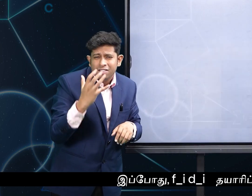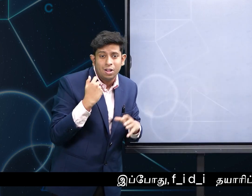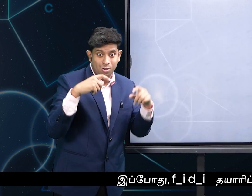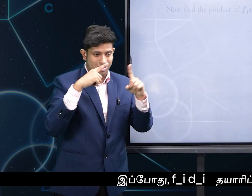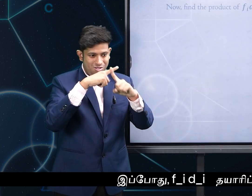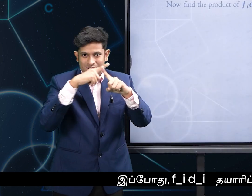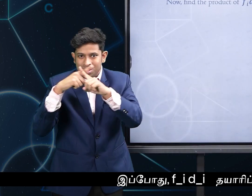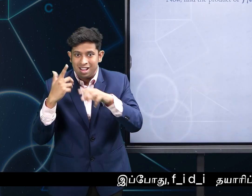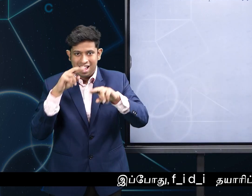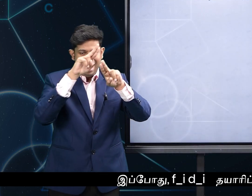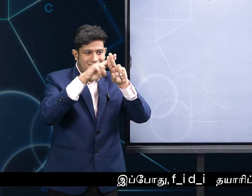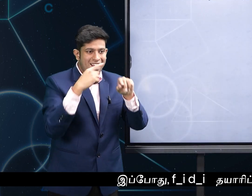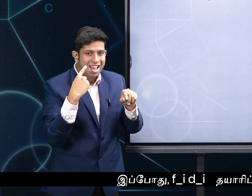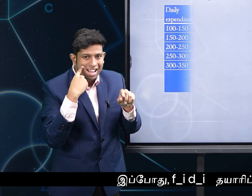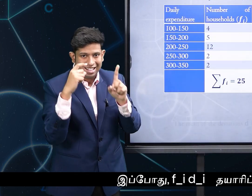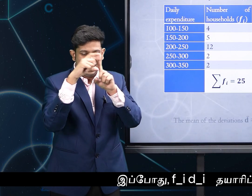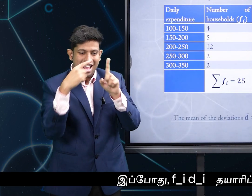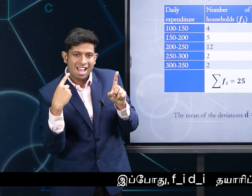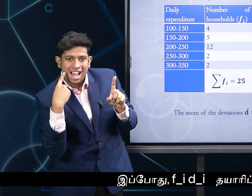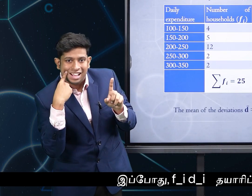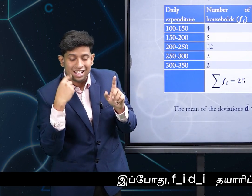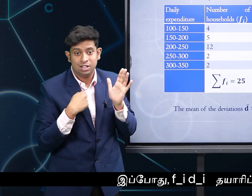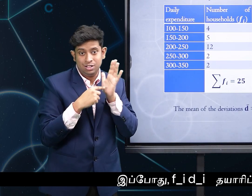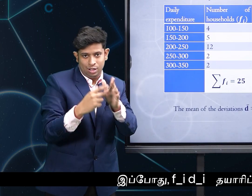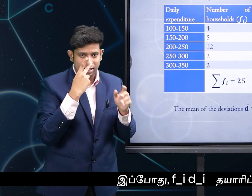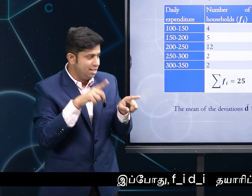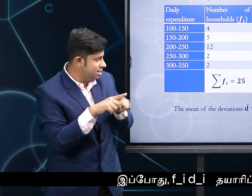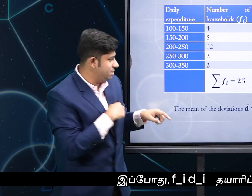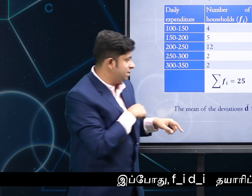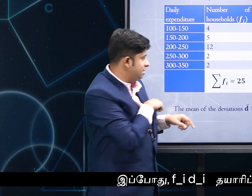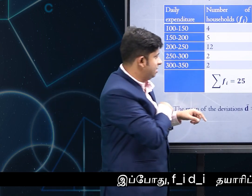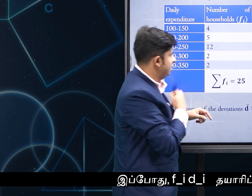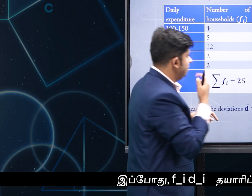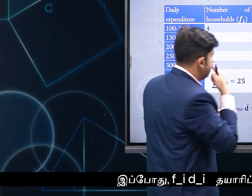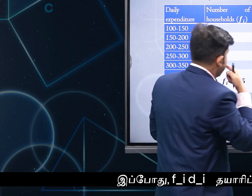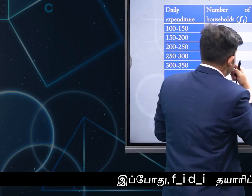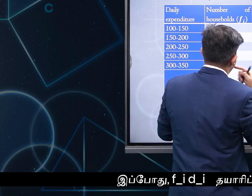இப்போது f கீழ் இலக்கம் I d கீழ் இலக்கம் I தயாரிப்பு கண்டுபிடிக்க